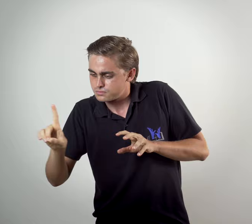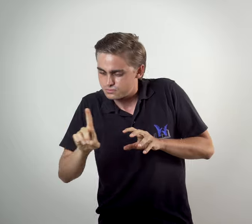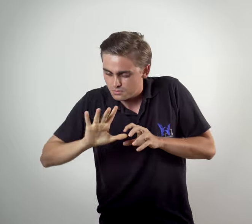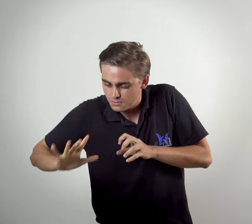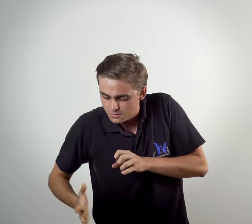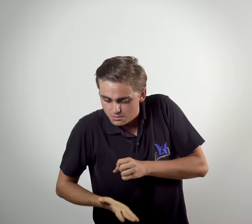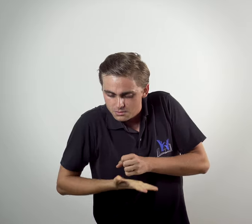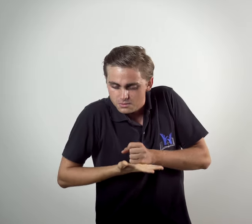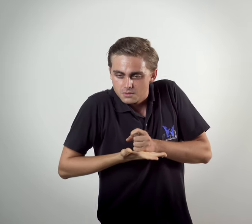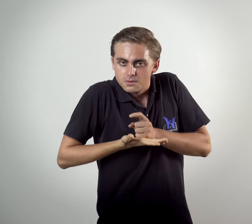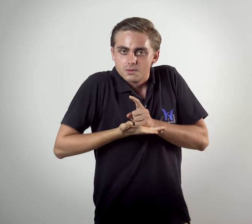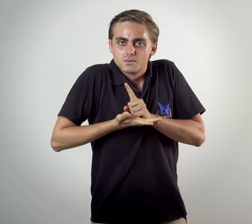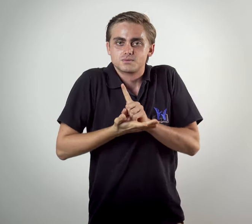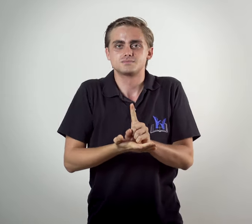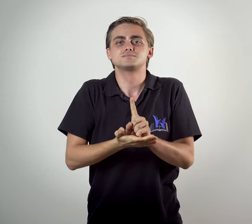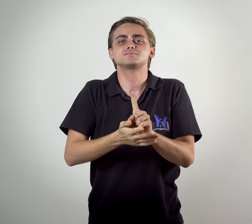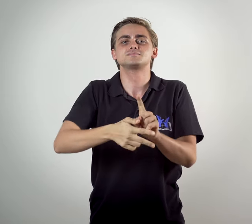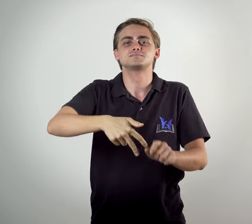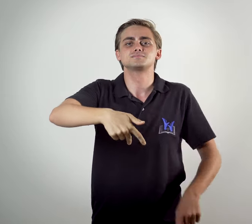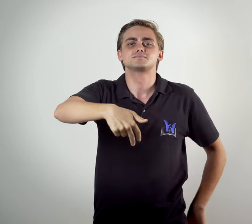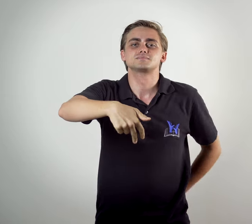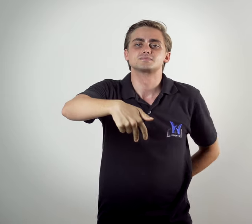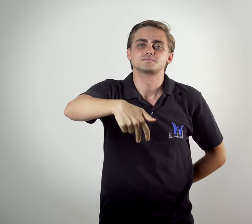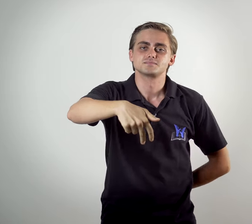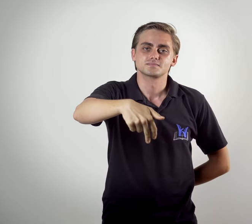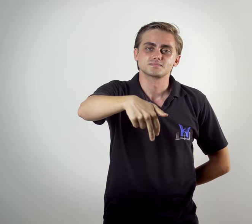dá força pra prosseguir.